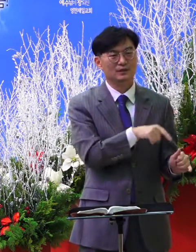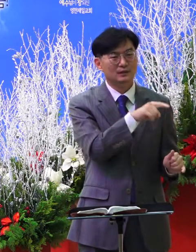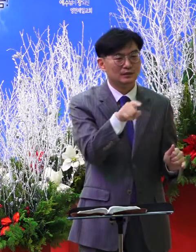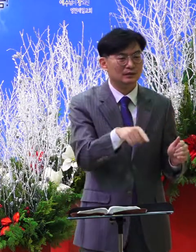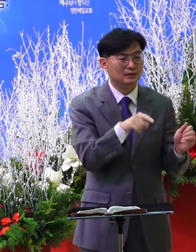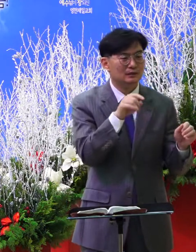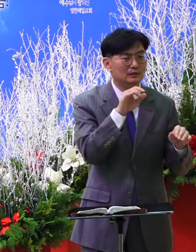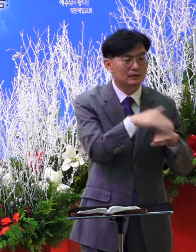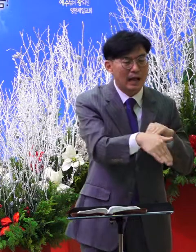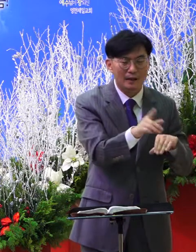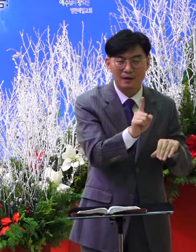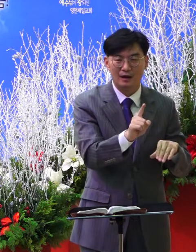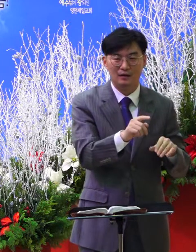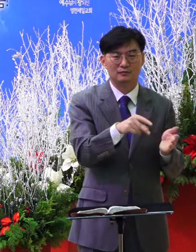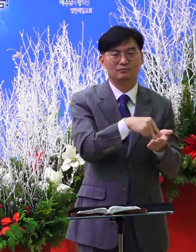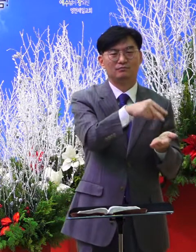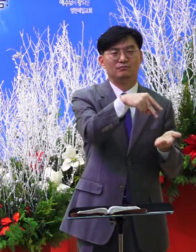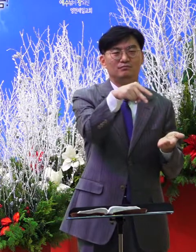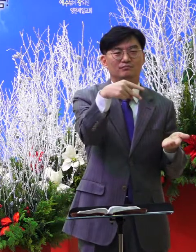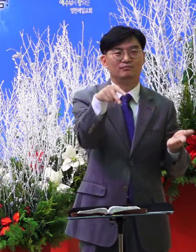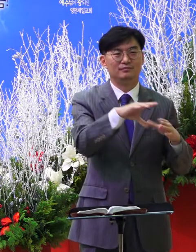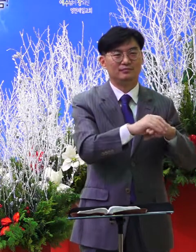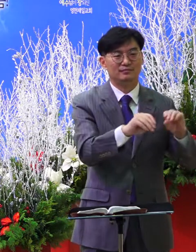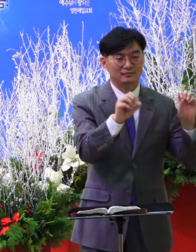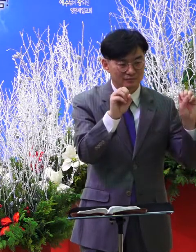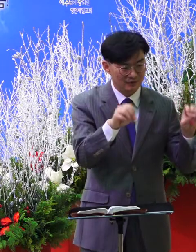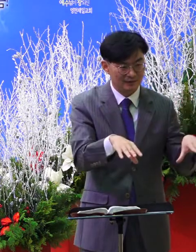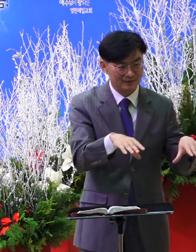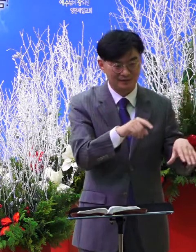허망하게 때로 의미 없이 그렇게 살아갑니다.